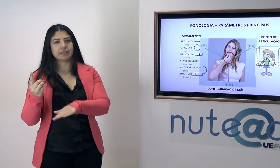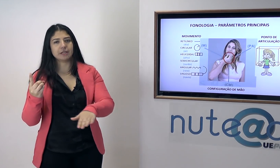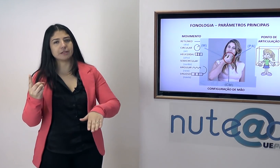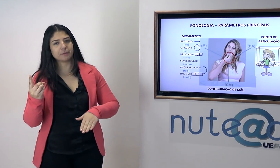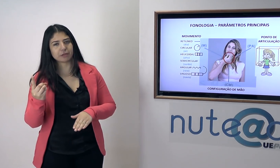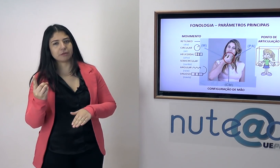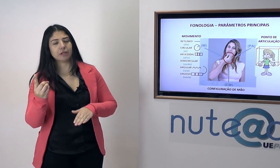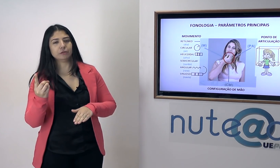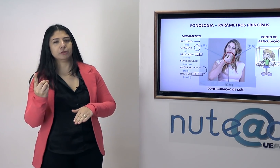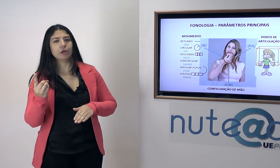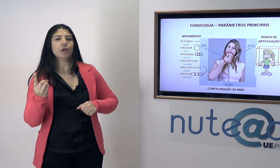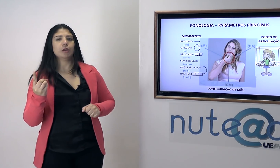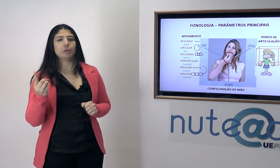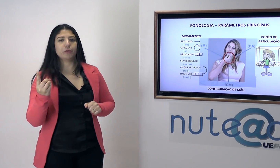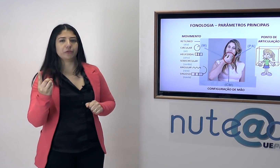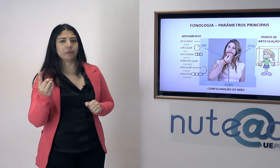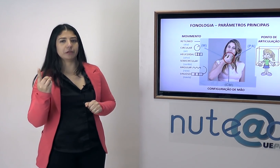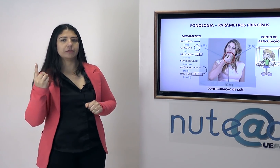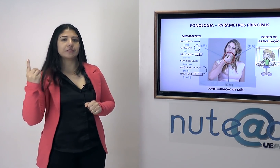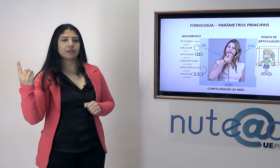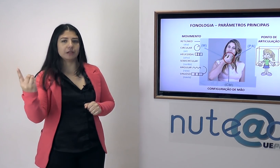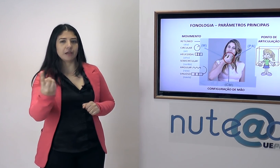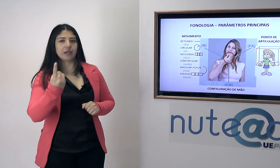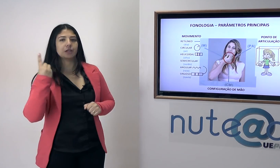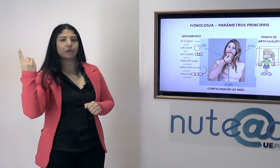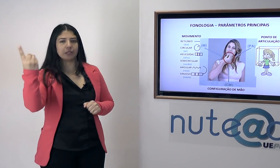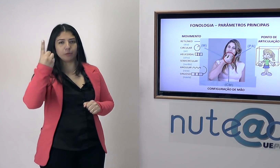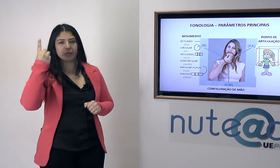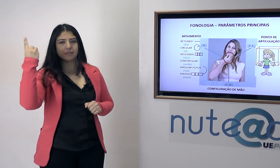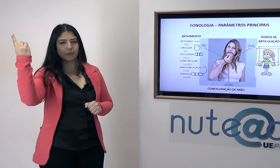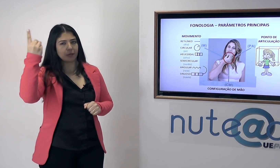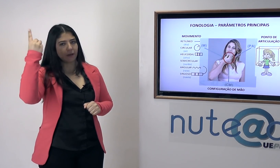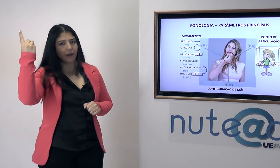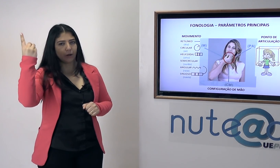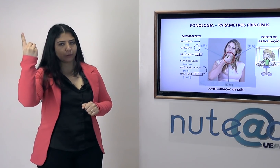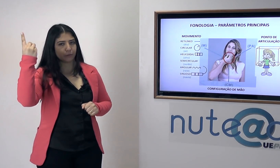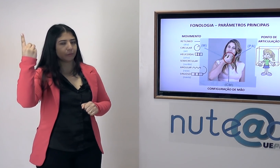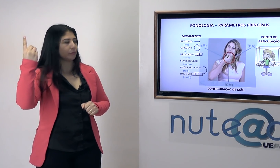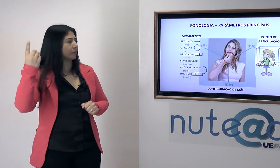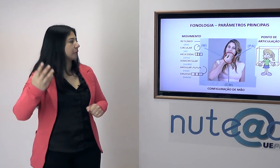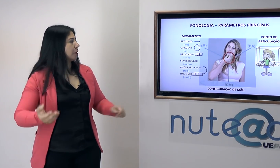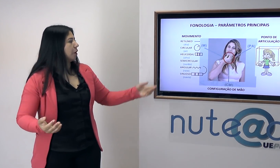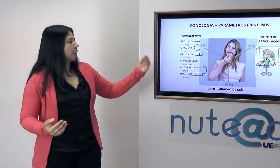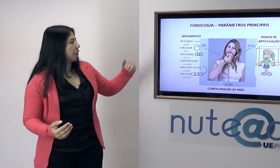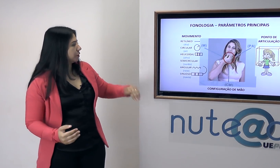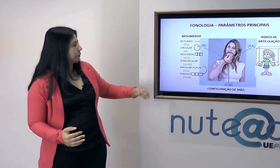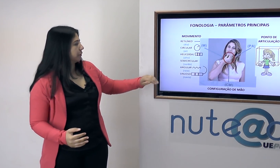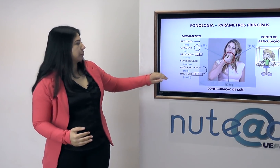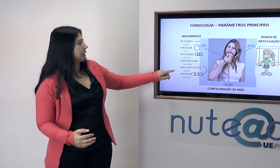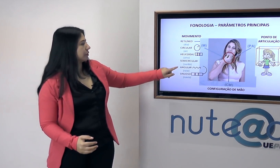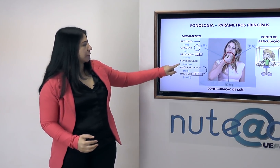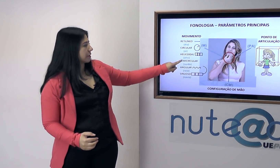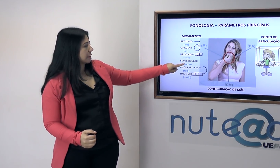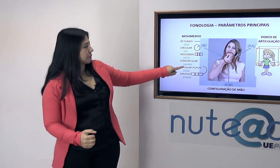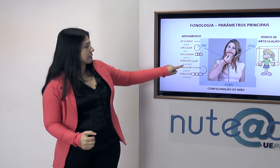ser espaço neutro e o movimento vai ser helicoidal para cima, alto. Outro movimento que nós temos